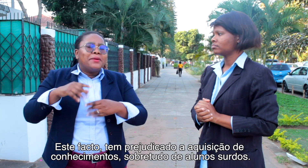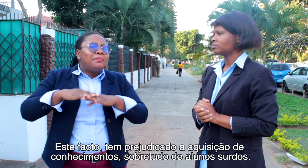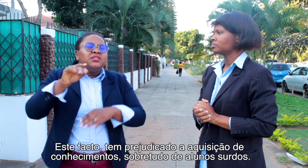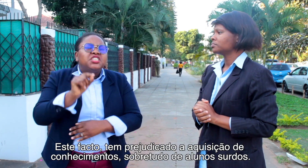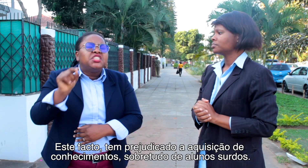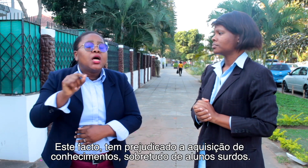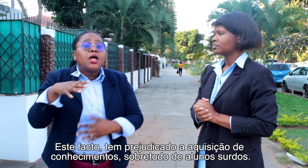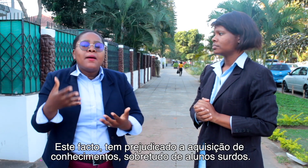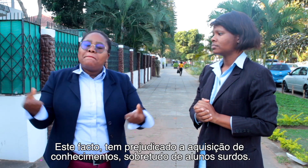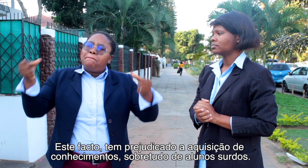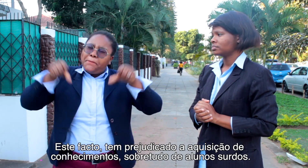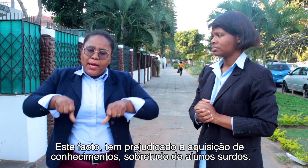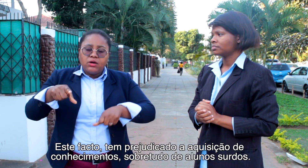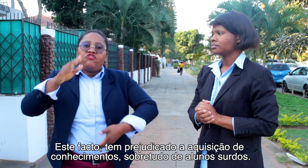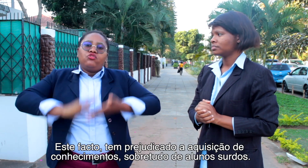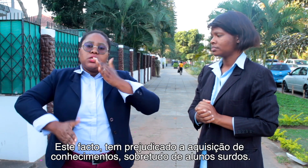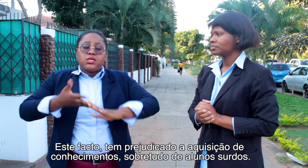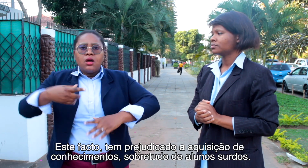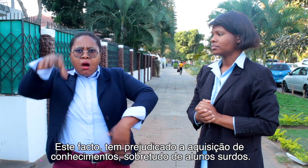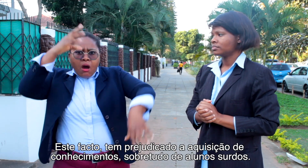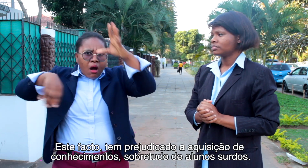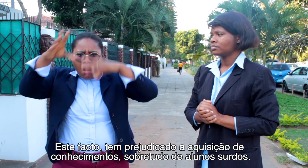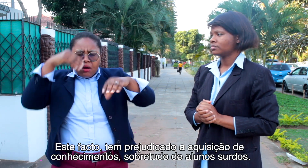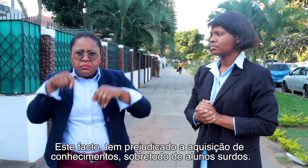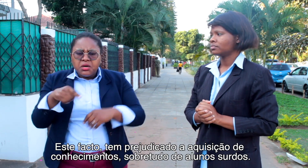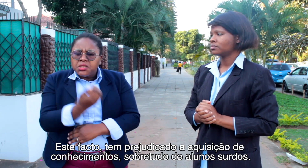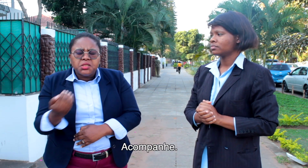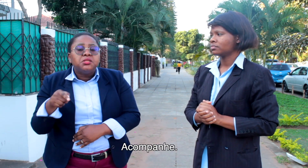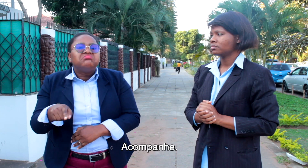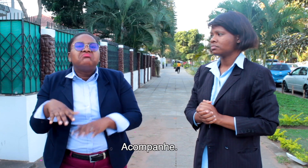prejudicado a aquisição de conhecimentos, sobretudo de alunos surdos. Acompanhe.